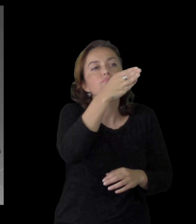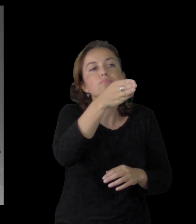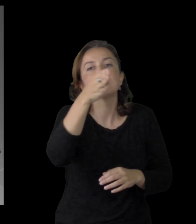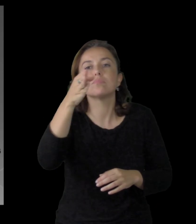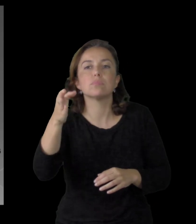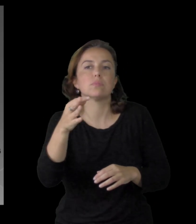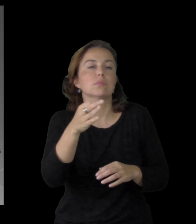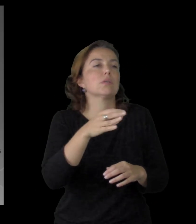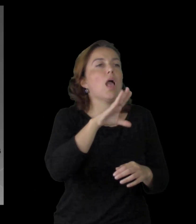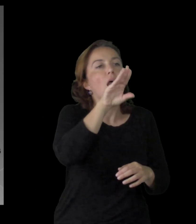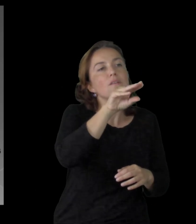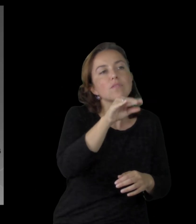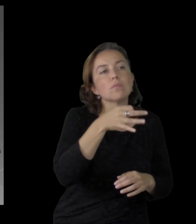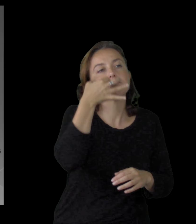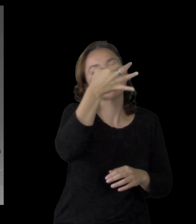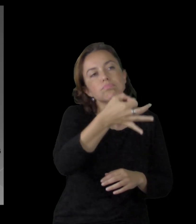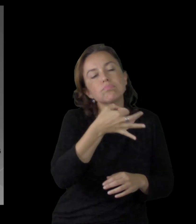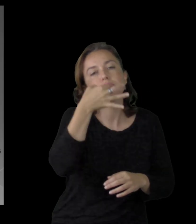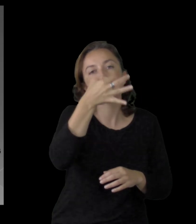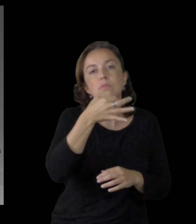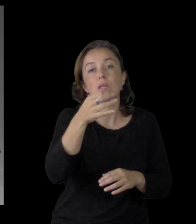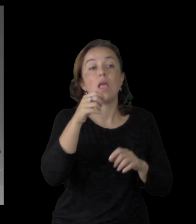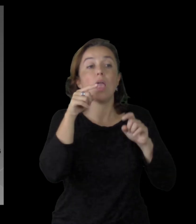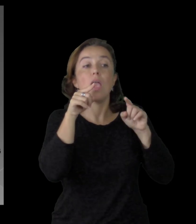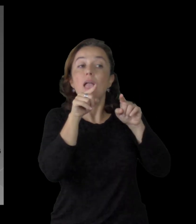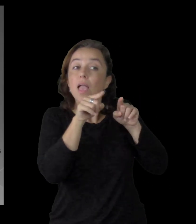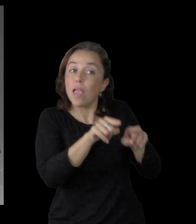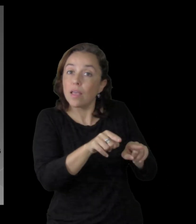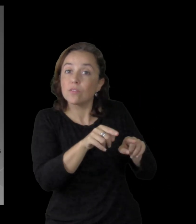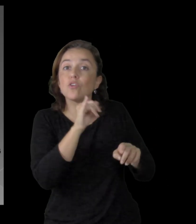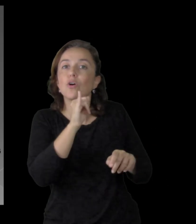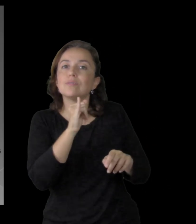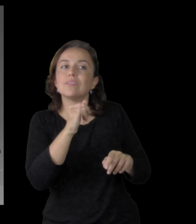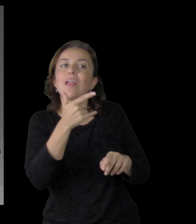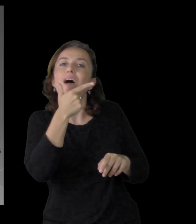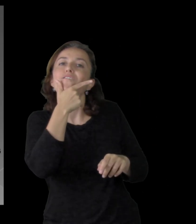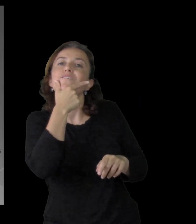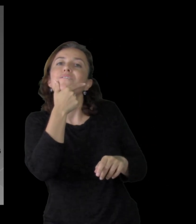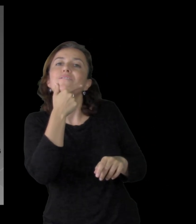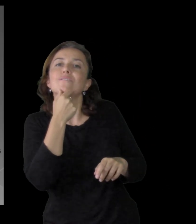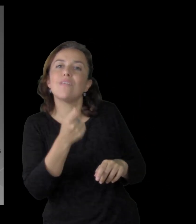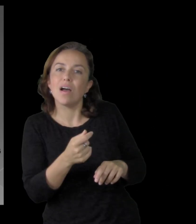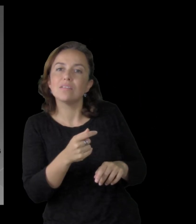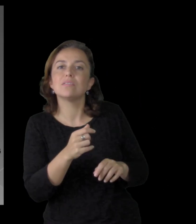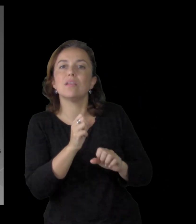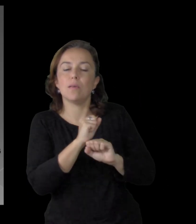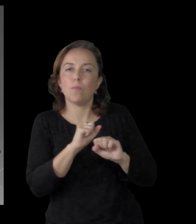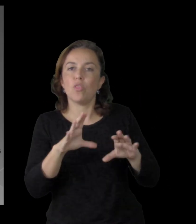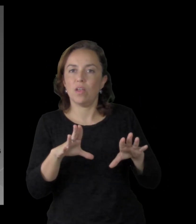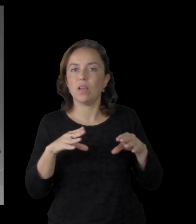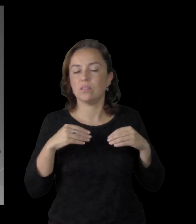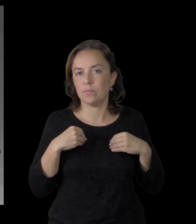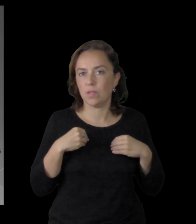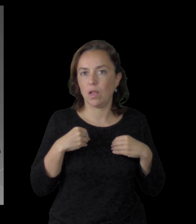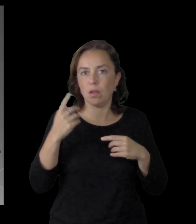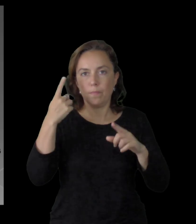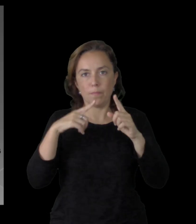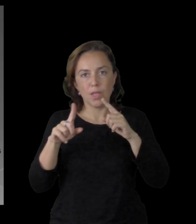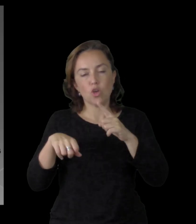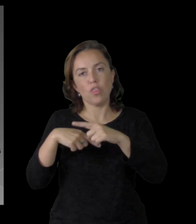tiempo como experiencia histórica sí era fácil de poder llegar a aceptarla, pero luego en la